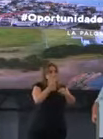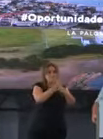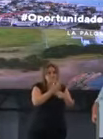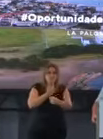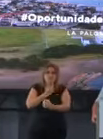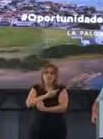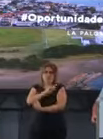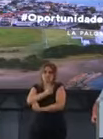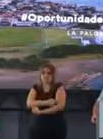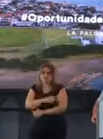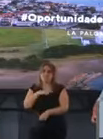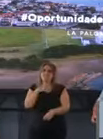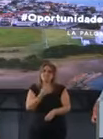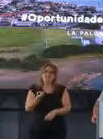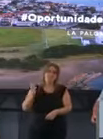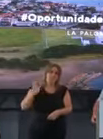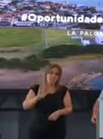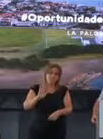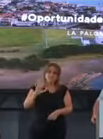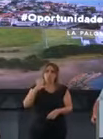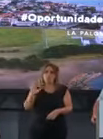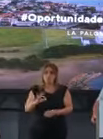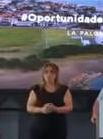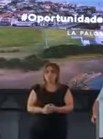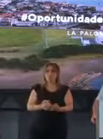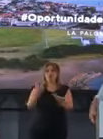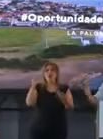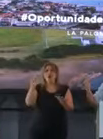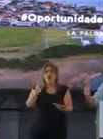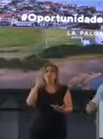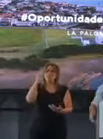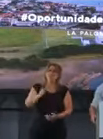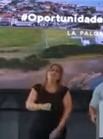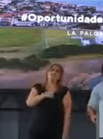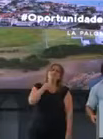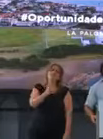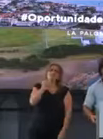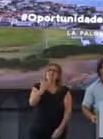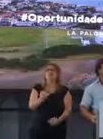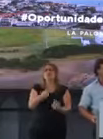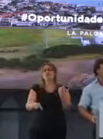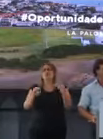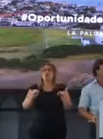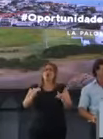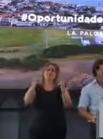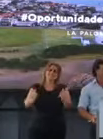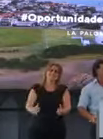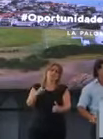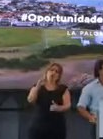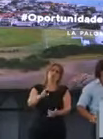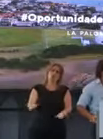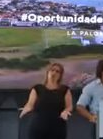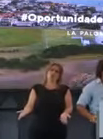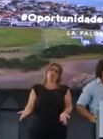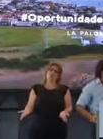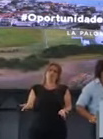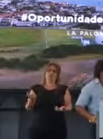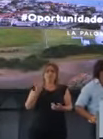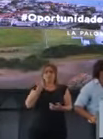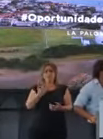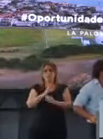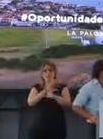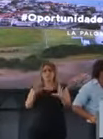fortalezas, oportunidades, debilidades y amenazas. Obviamente que hay debilidades, están a la vista. Pero ¿saben qué?